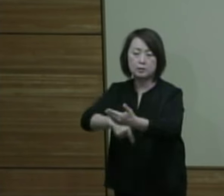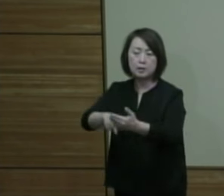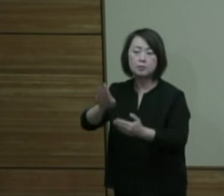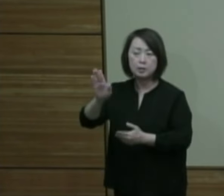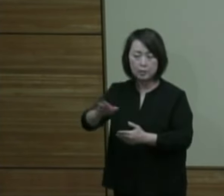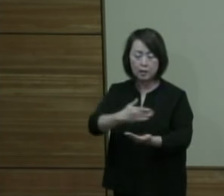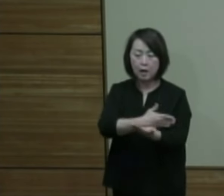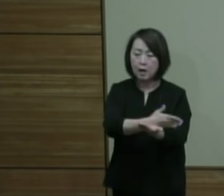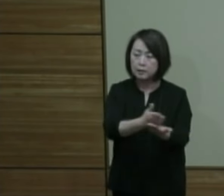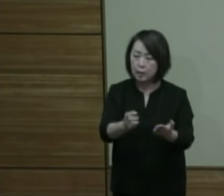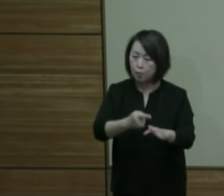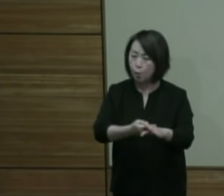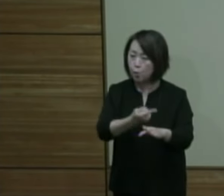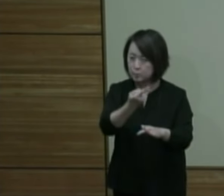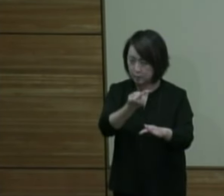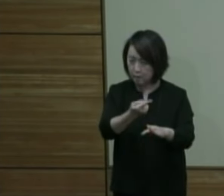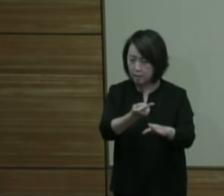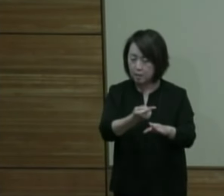や公平性や